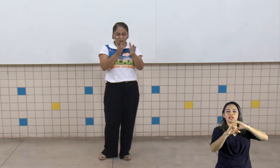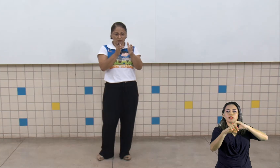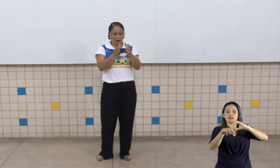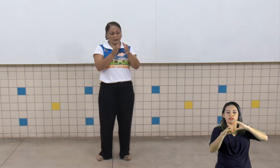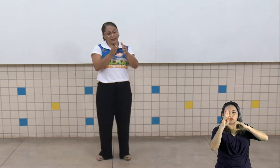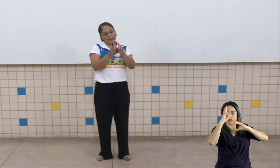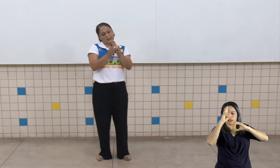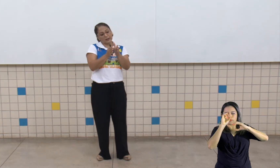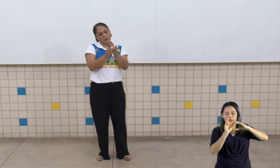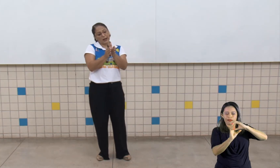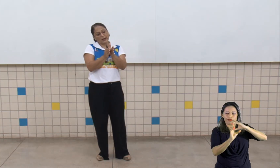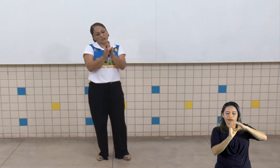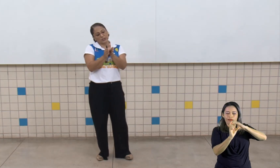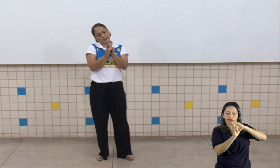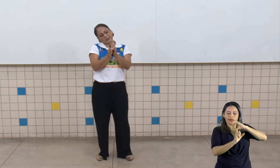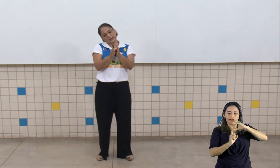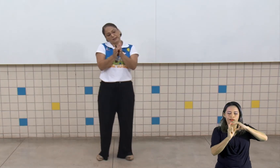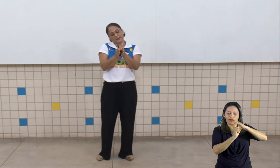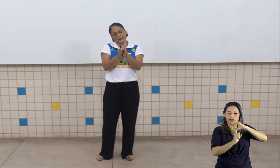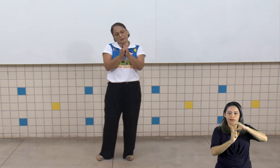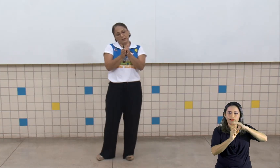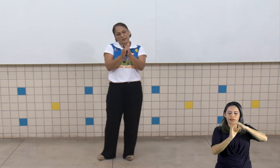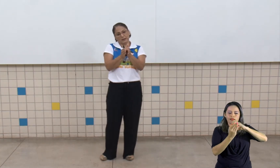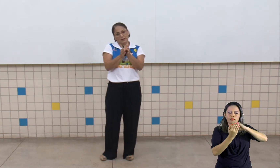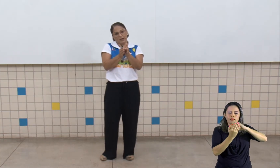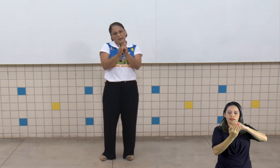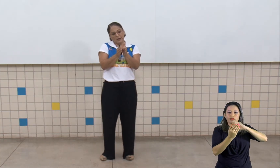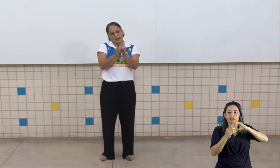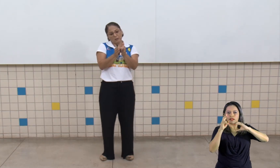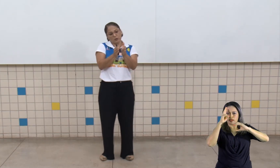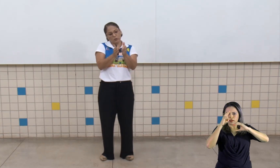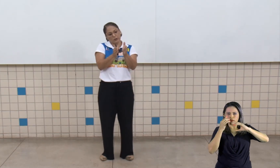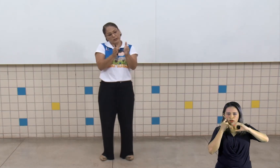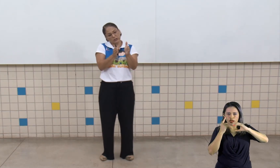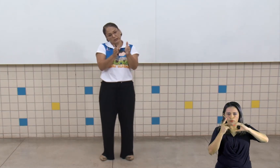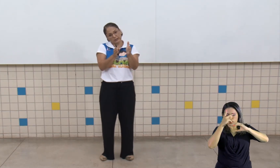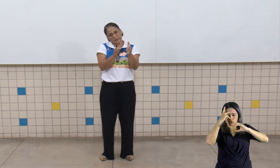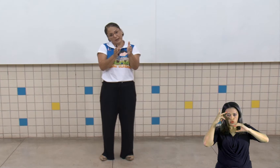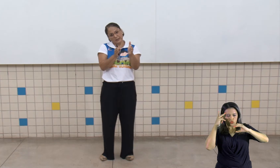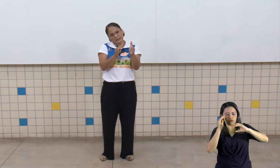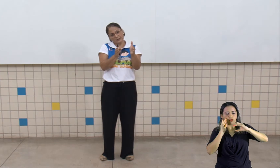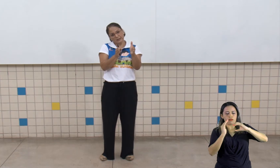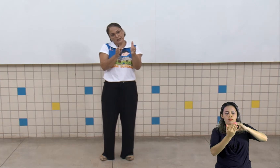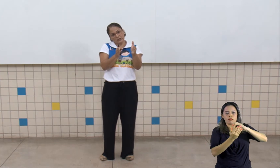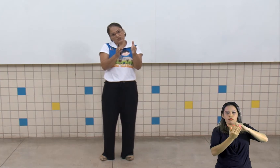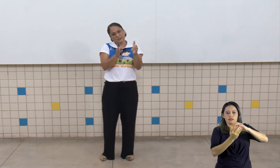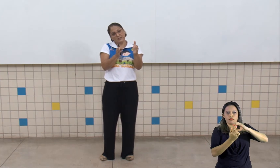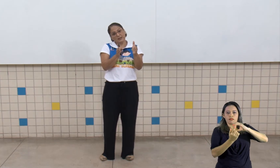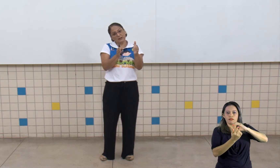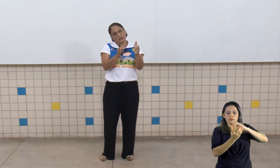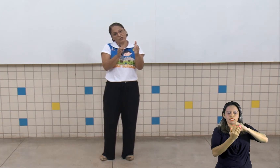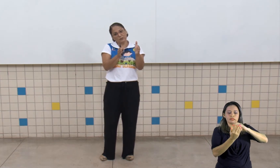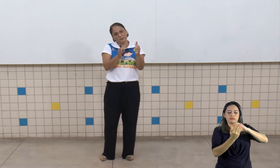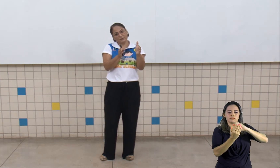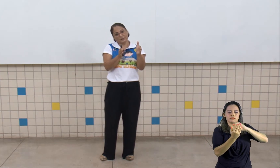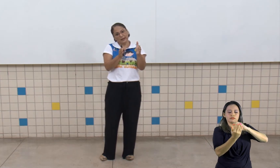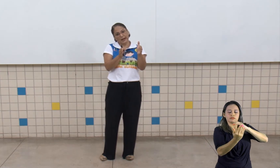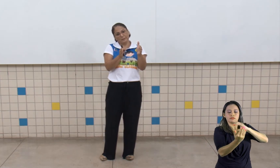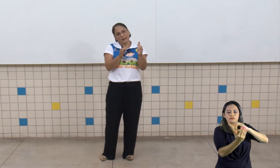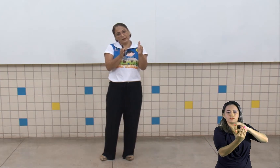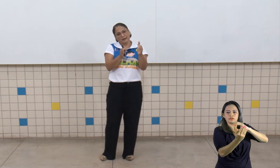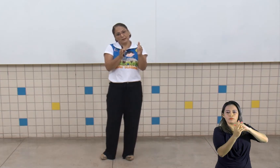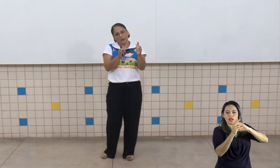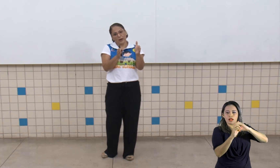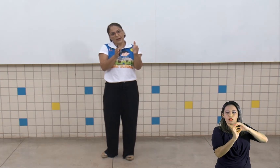olho natural, né? Então, a retina, ela teria que estar bem aqui. Quem é míope, a retina está mais distante,